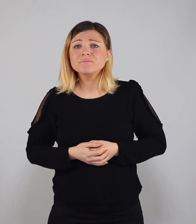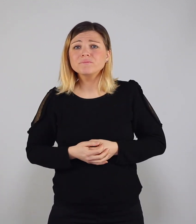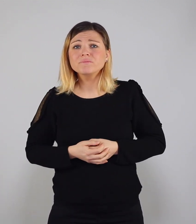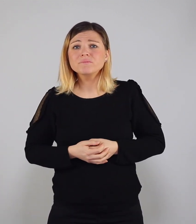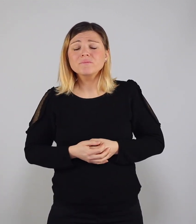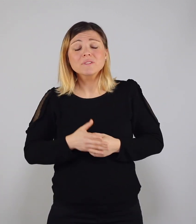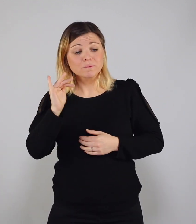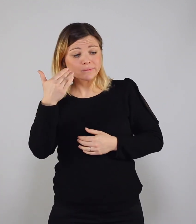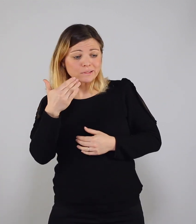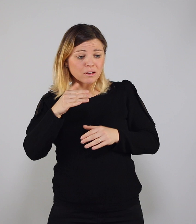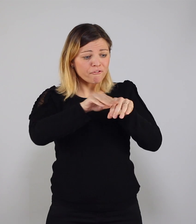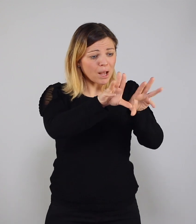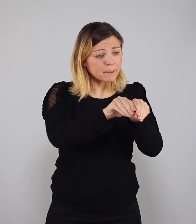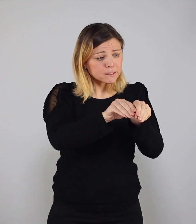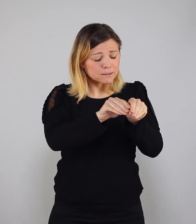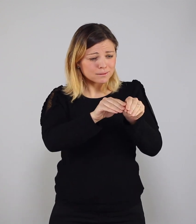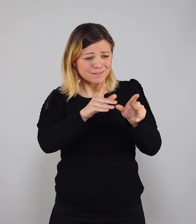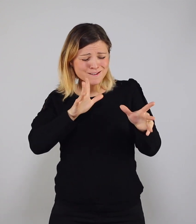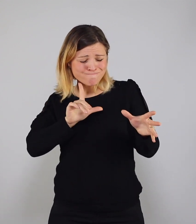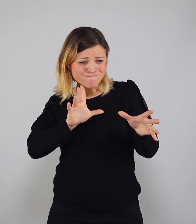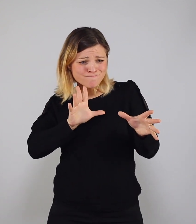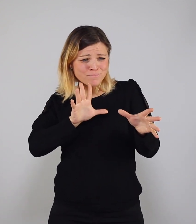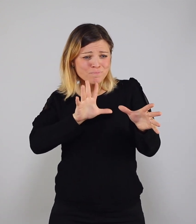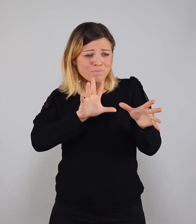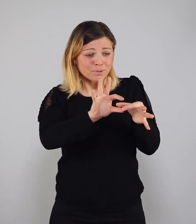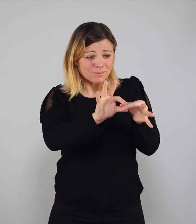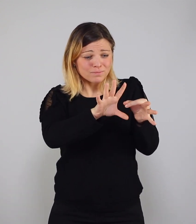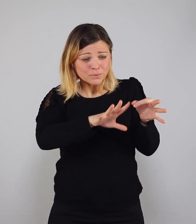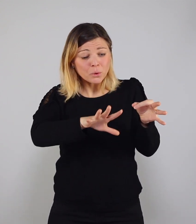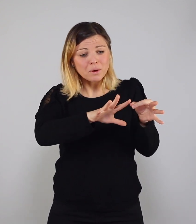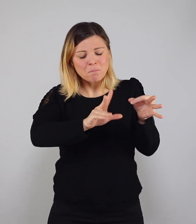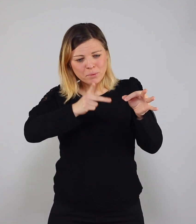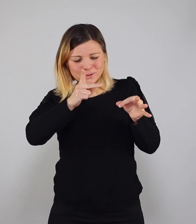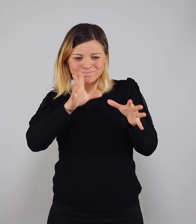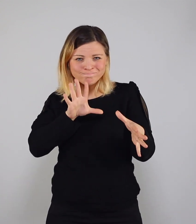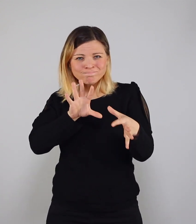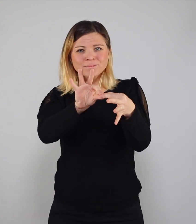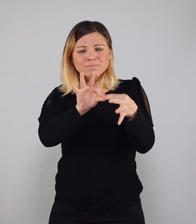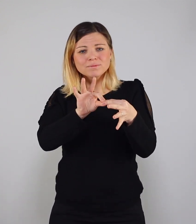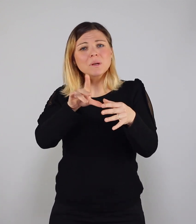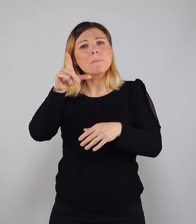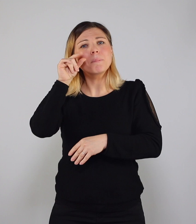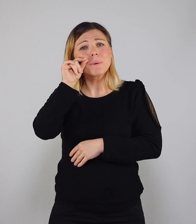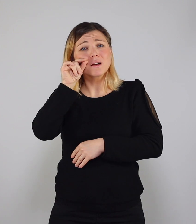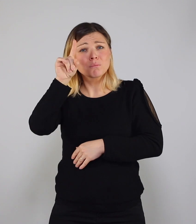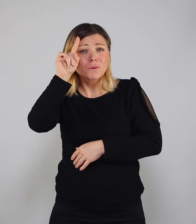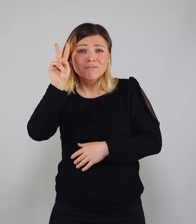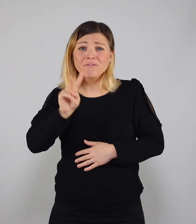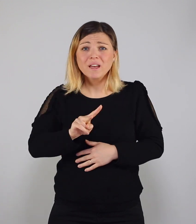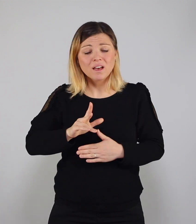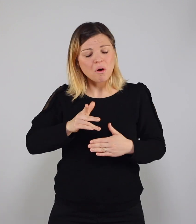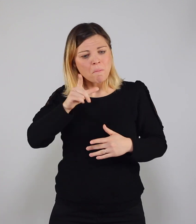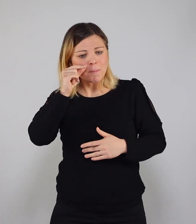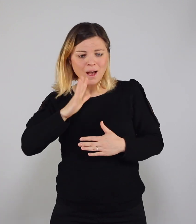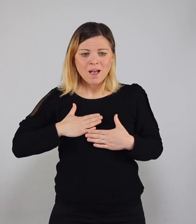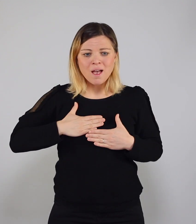depuis une dizaine d'années. Alors je me suis rapproché de cette famille, de ce côté de ma famille, mais surtout